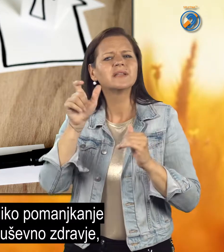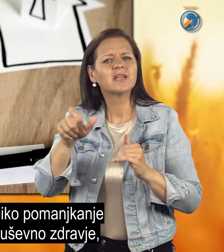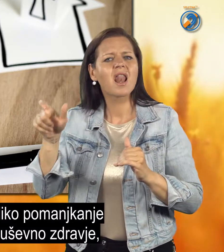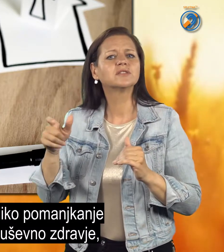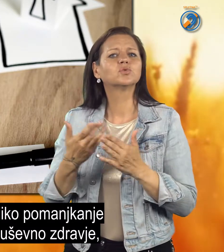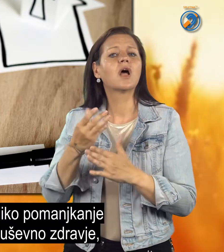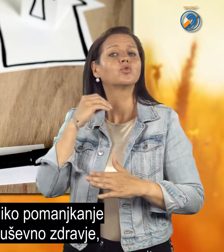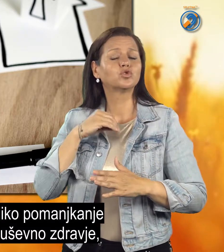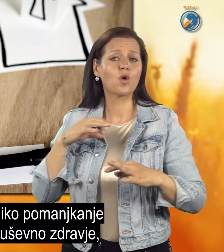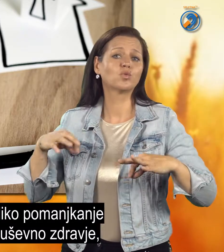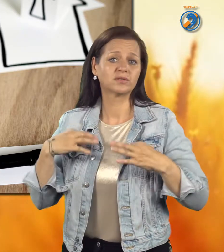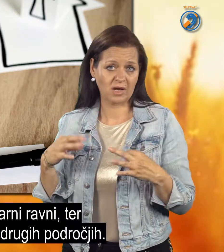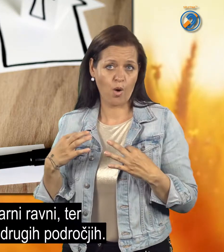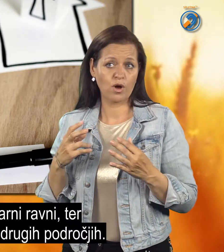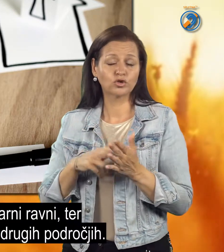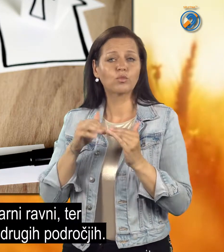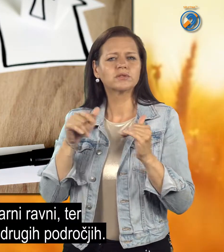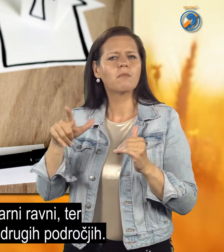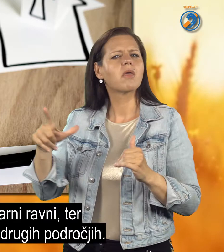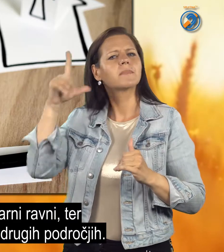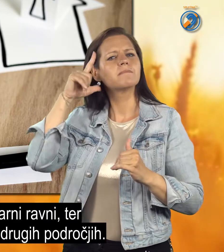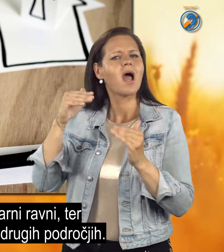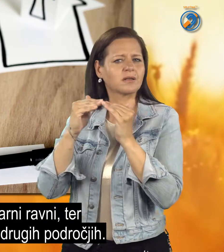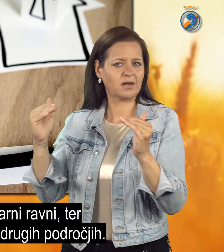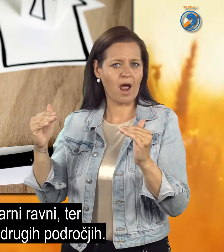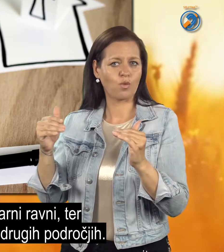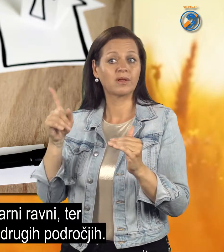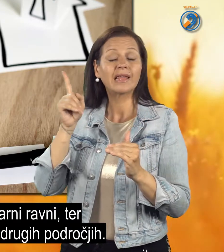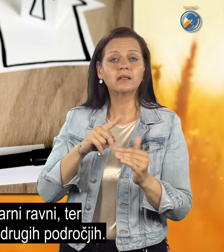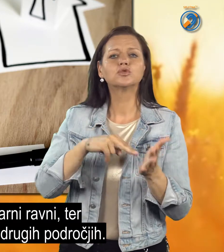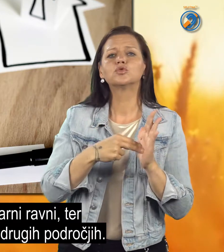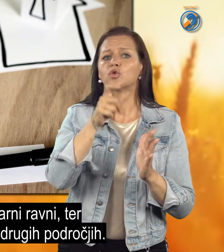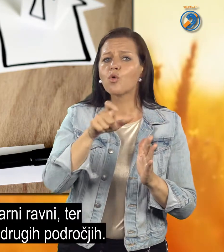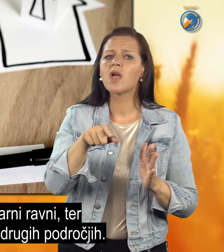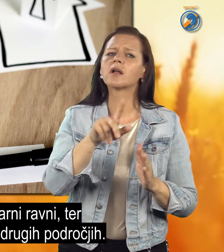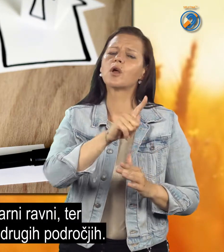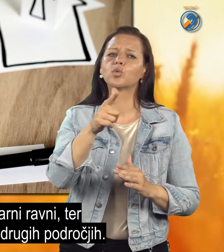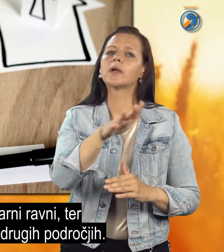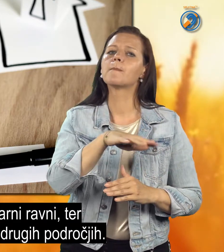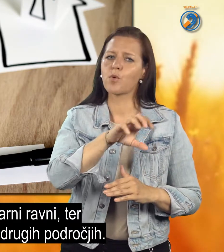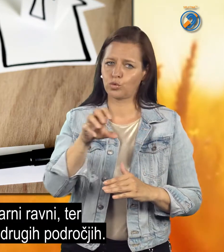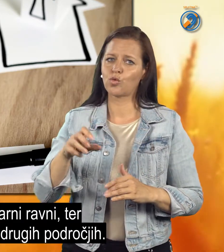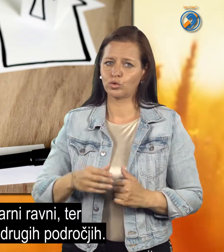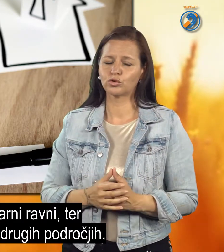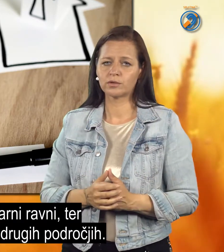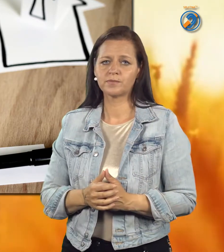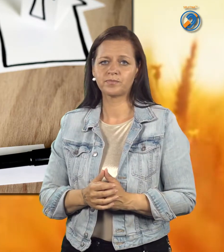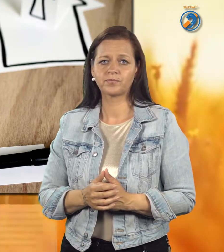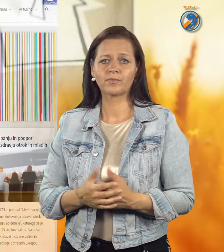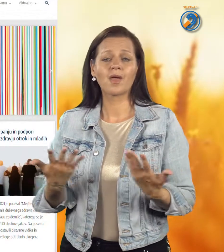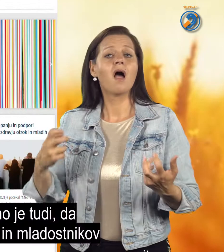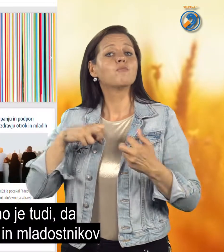za duševno zdravje, zlasti na primarni ravni, ter strokovnjakov na drugih področjih.